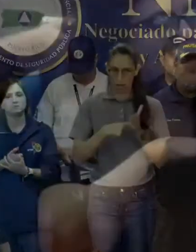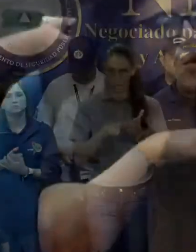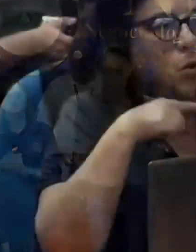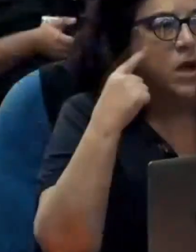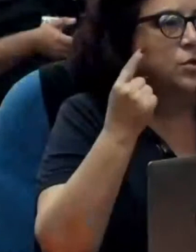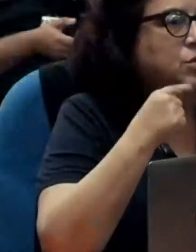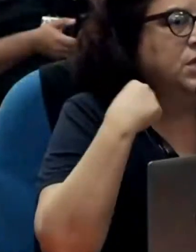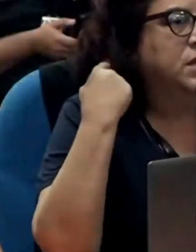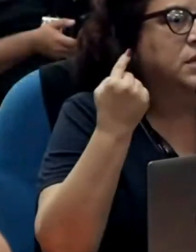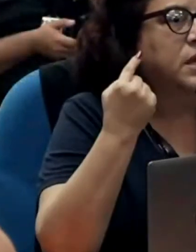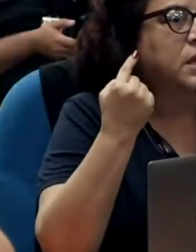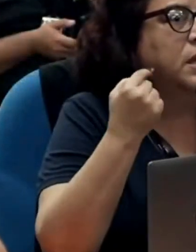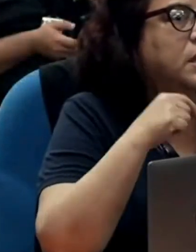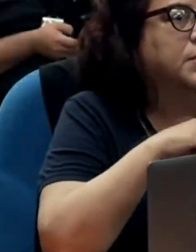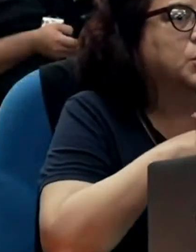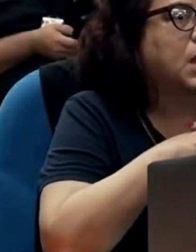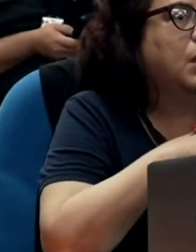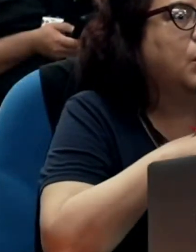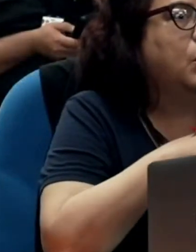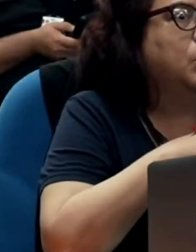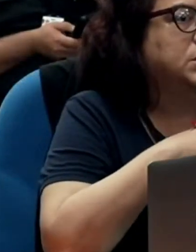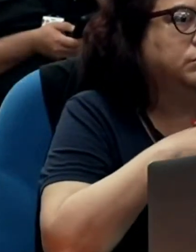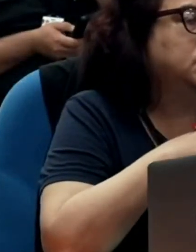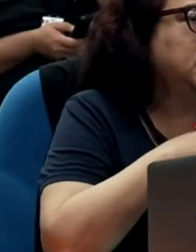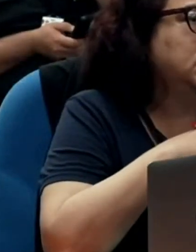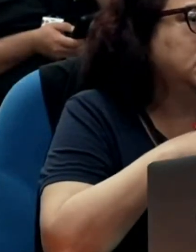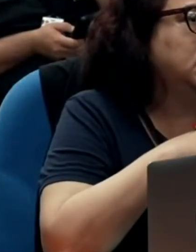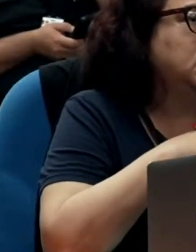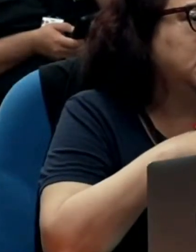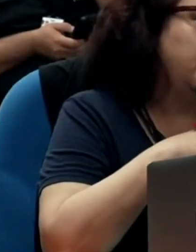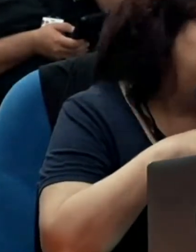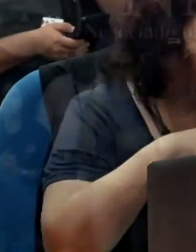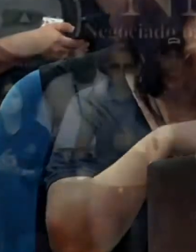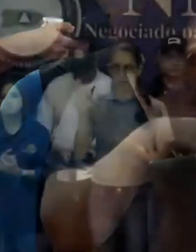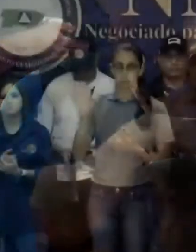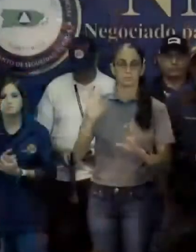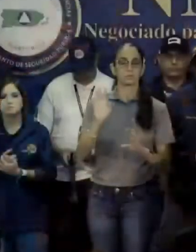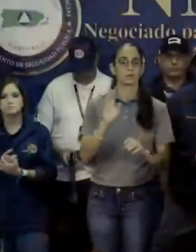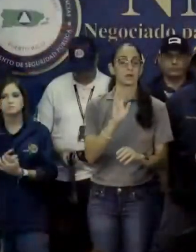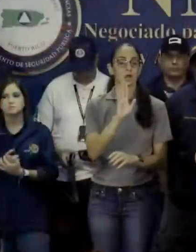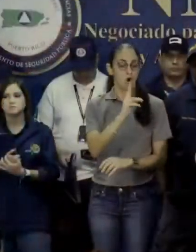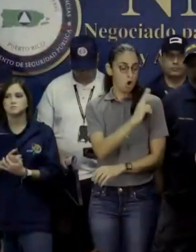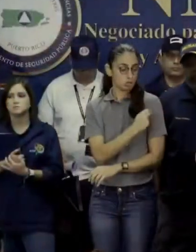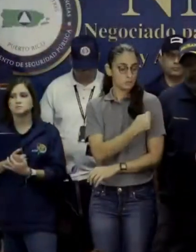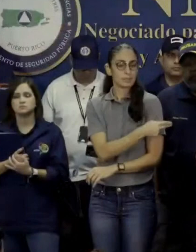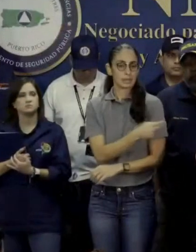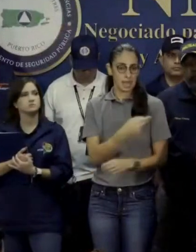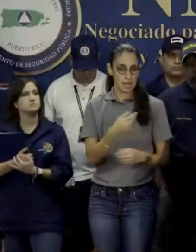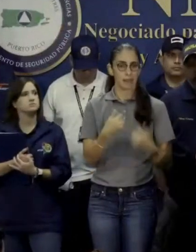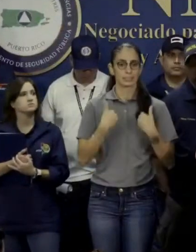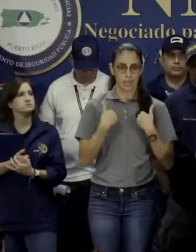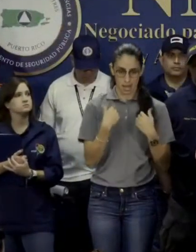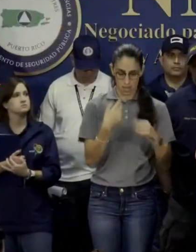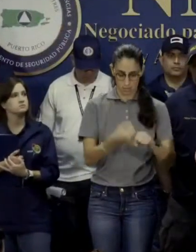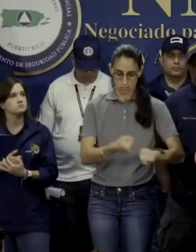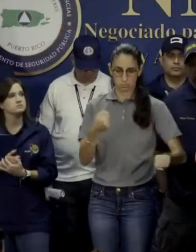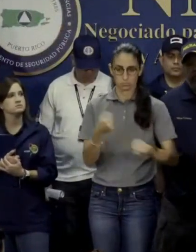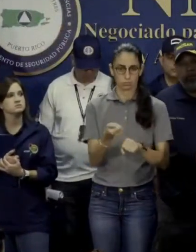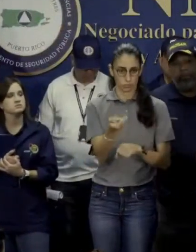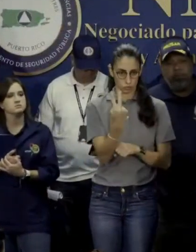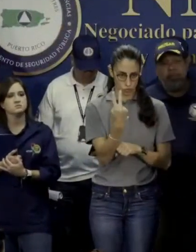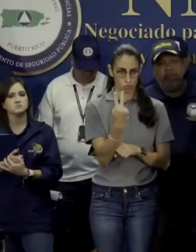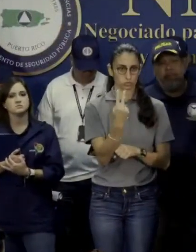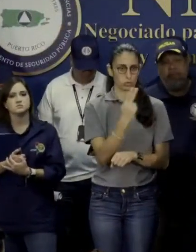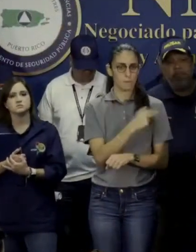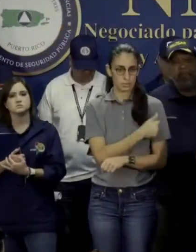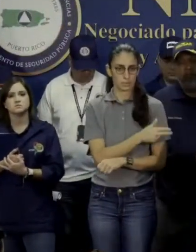hasta el momento no hay otro CDT reportado, Los hospitales tienen dos, ¿verdad? Tienen dos generadores de resguardo, los